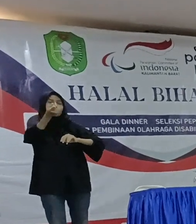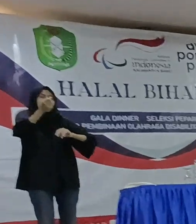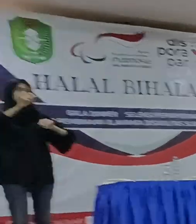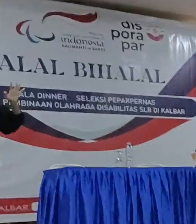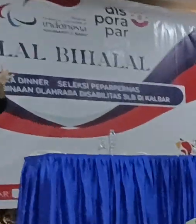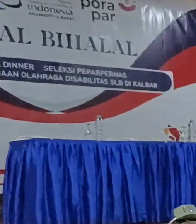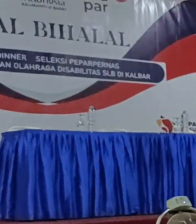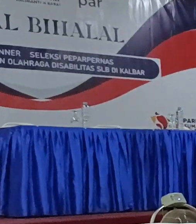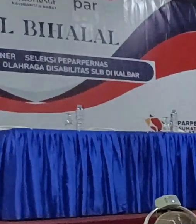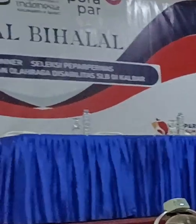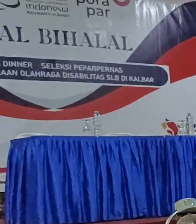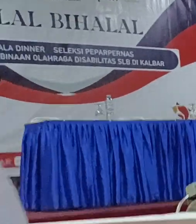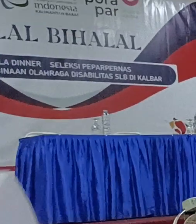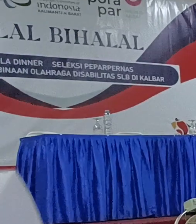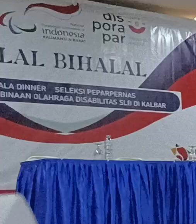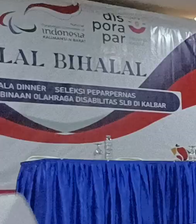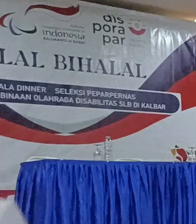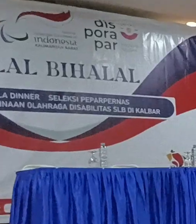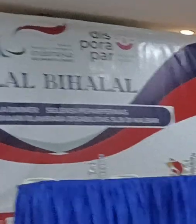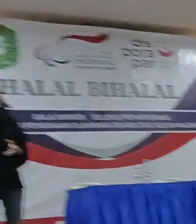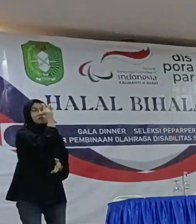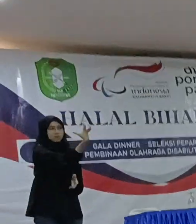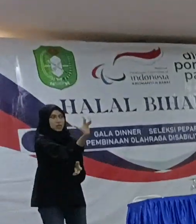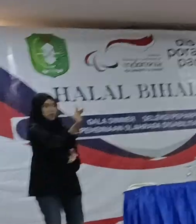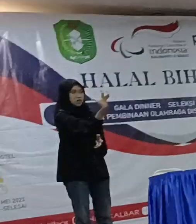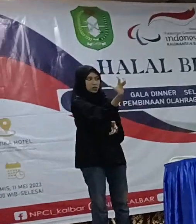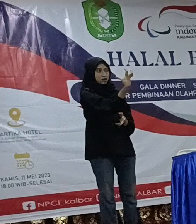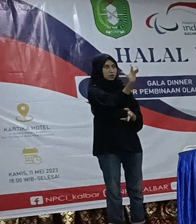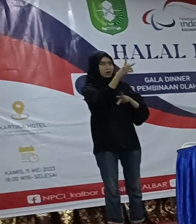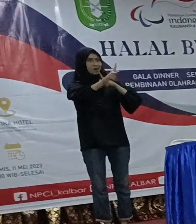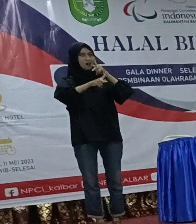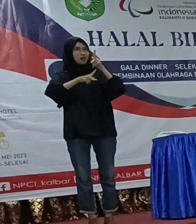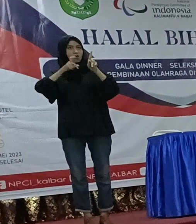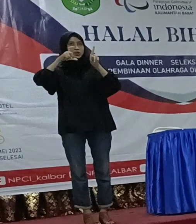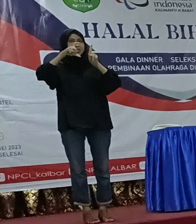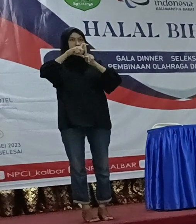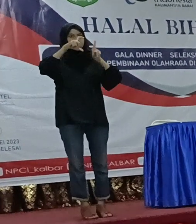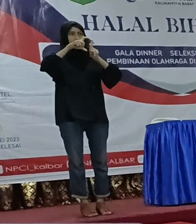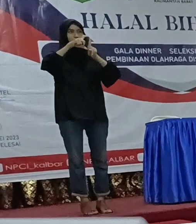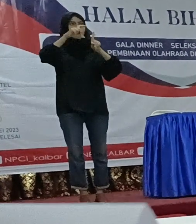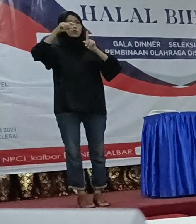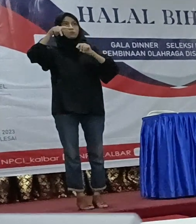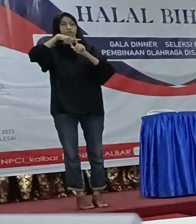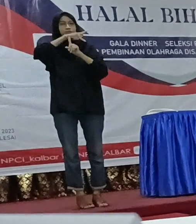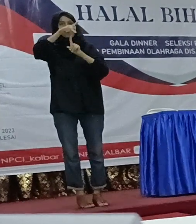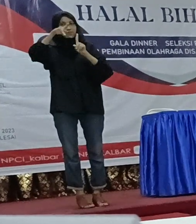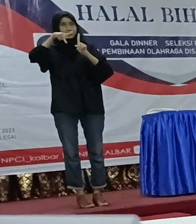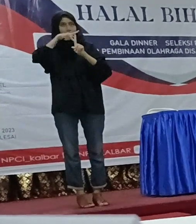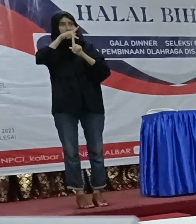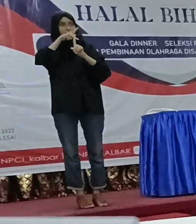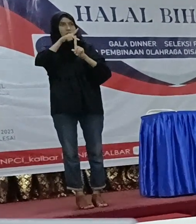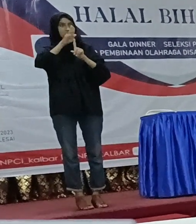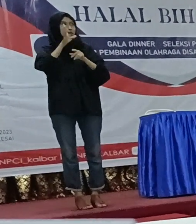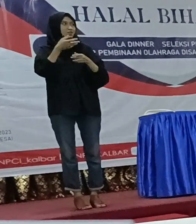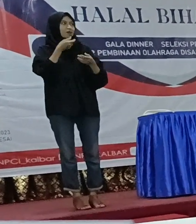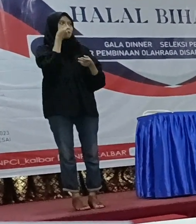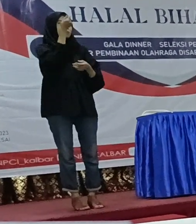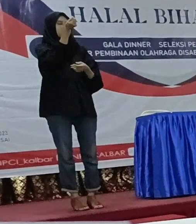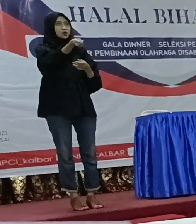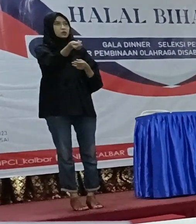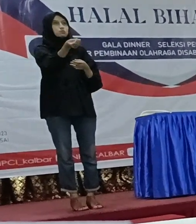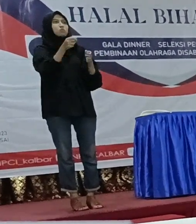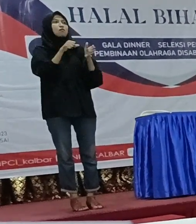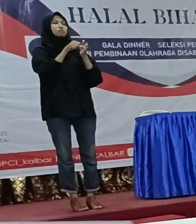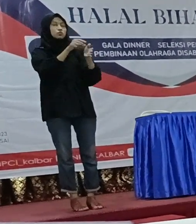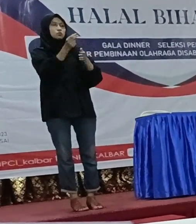saya sudah berkomitmen bahwa kalaupun Dispora tidak Dispora OPD tidak ada pendanaan, kita bersama yang